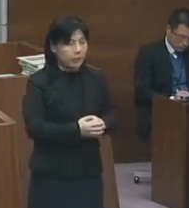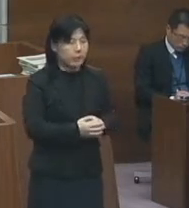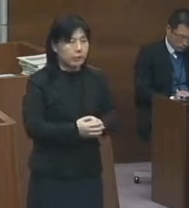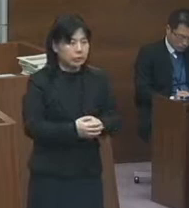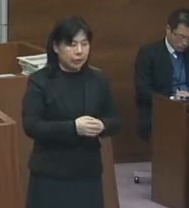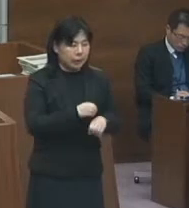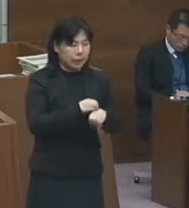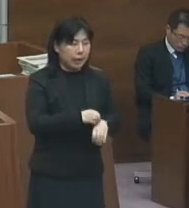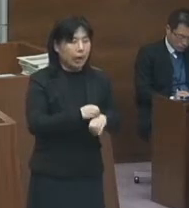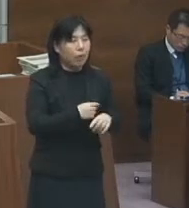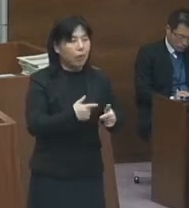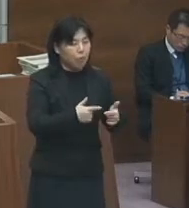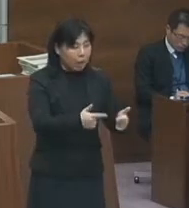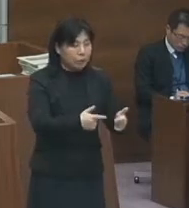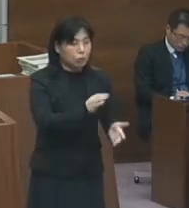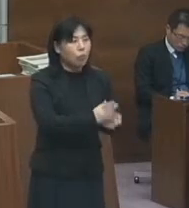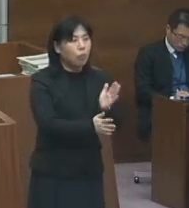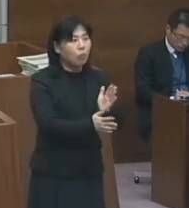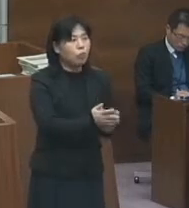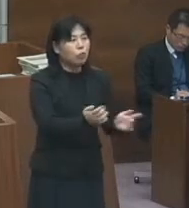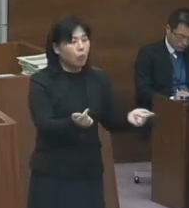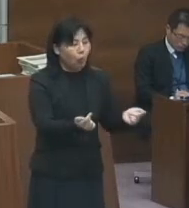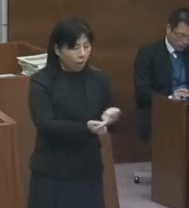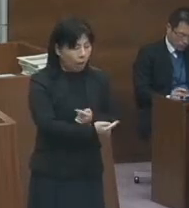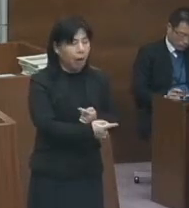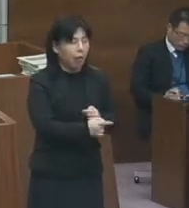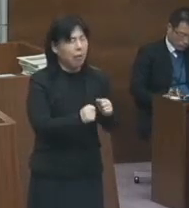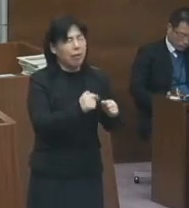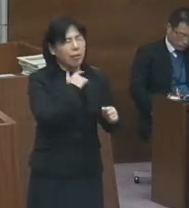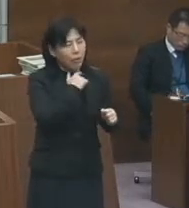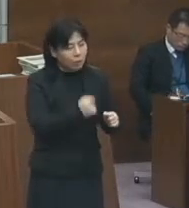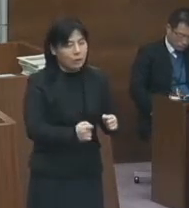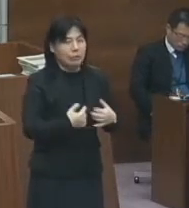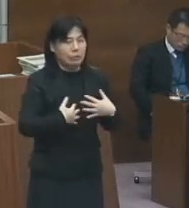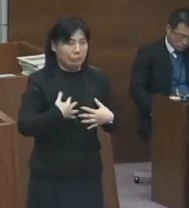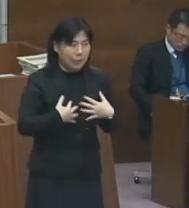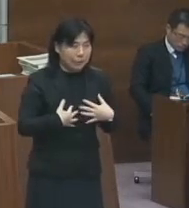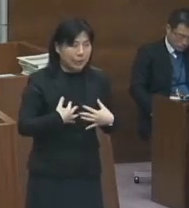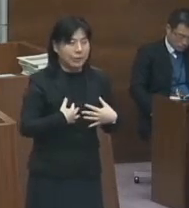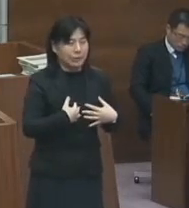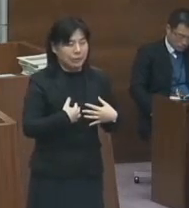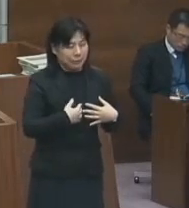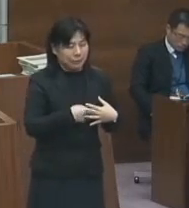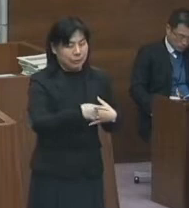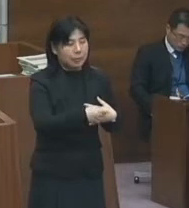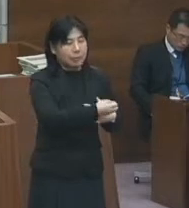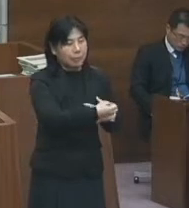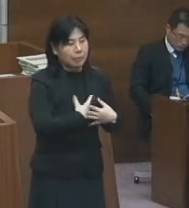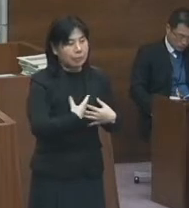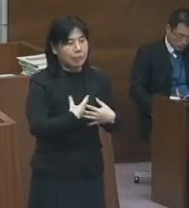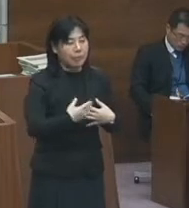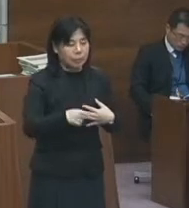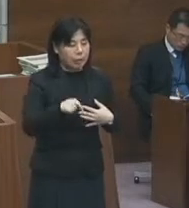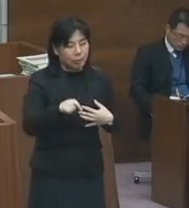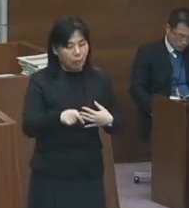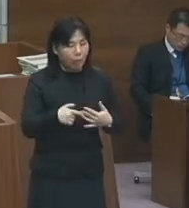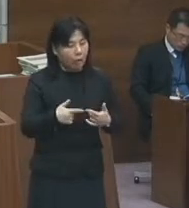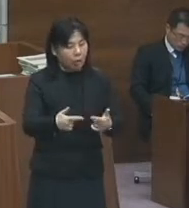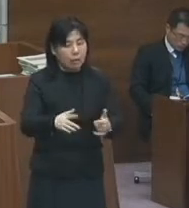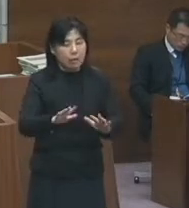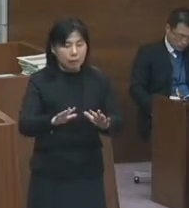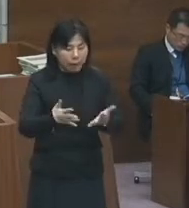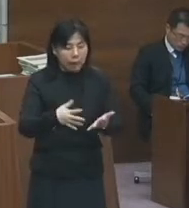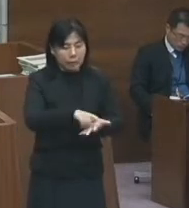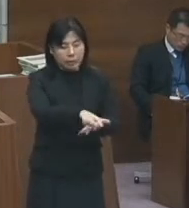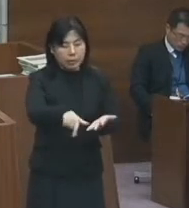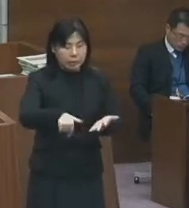料化については、多くの方々から歓迎の声が寄せられていますが、タコバスが運行していない地域については、どの